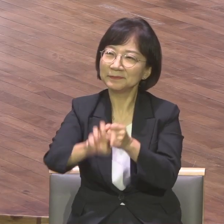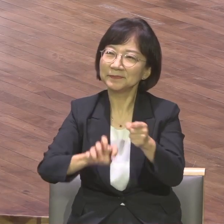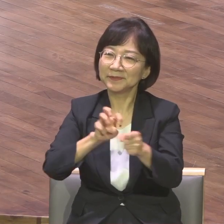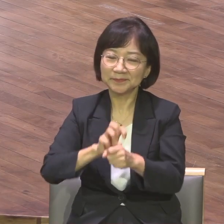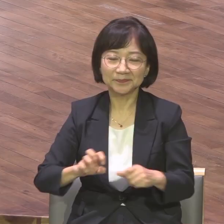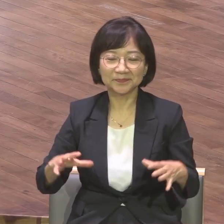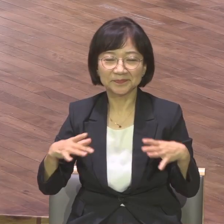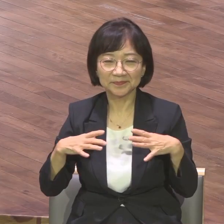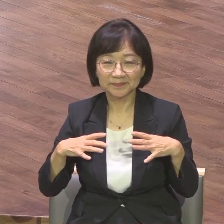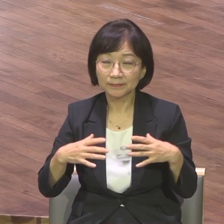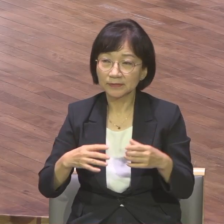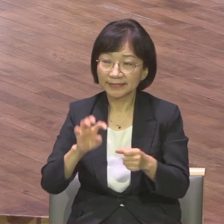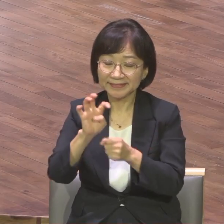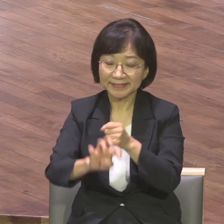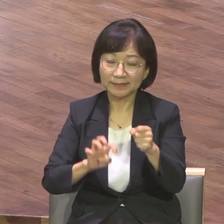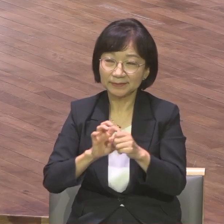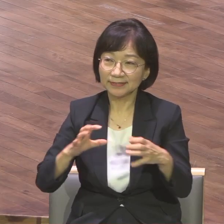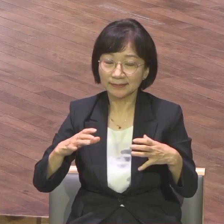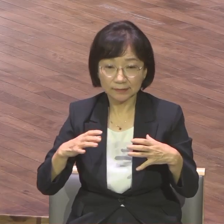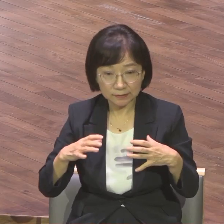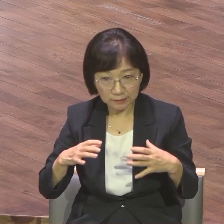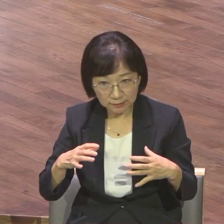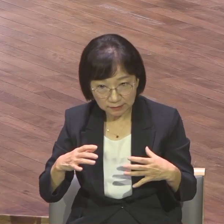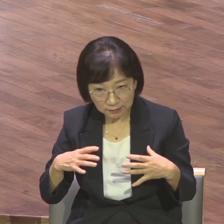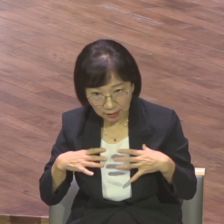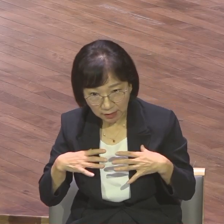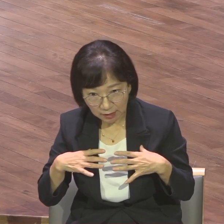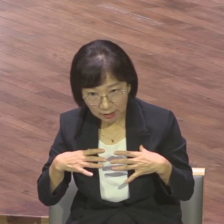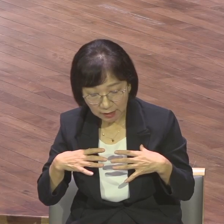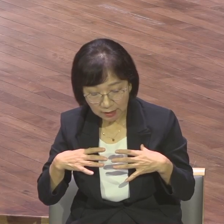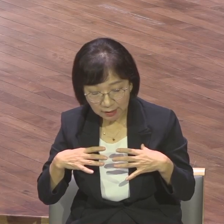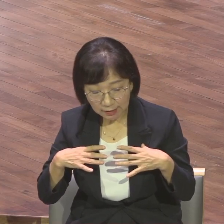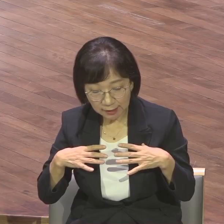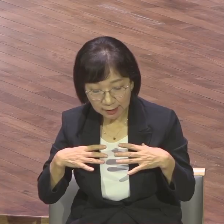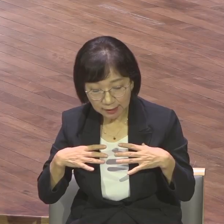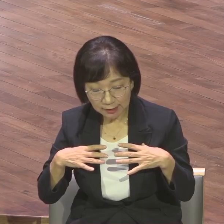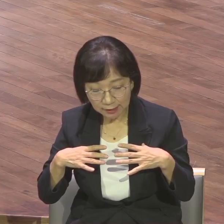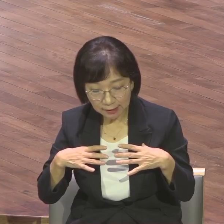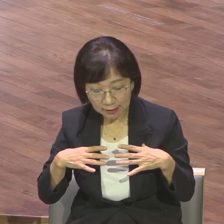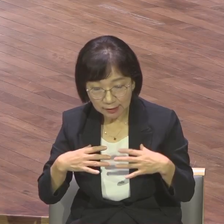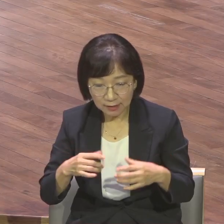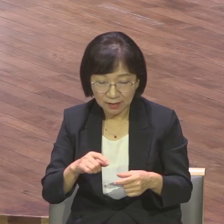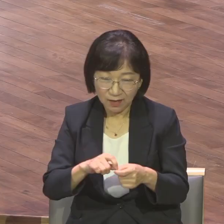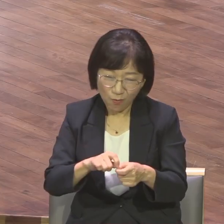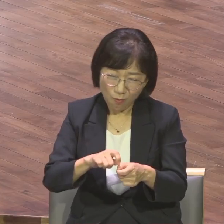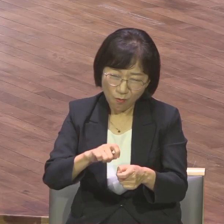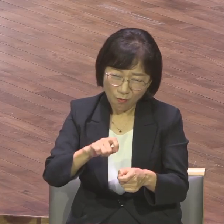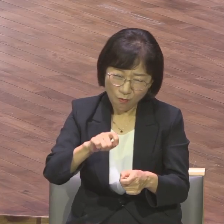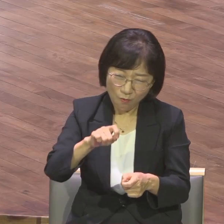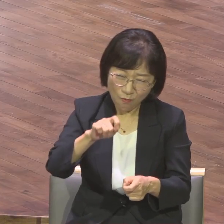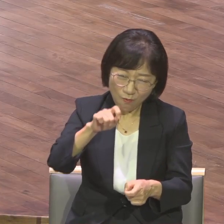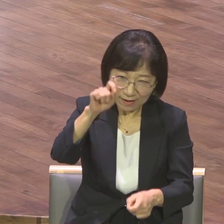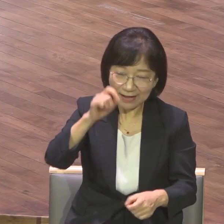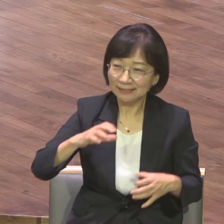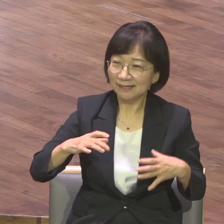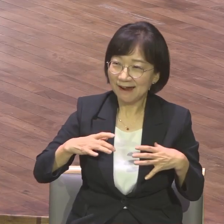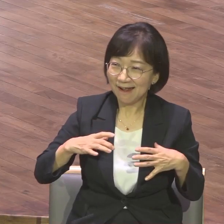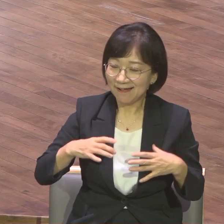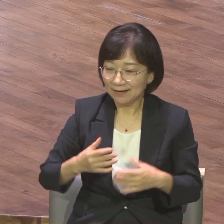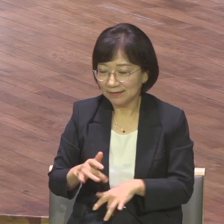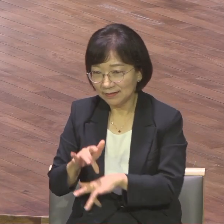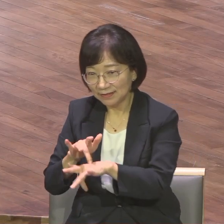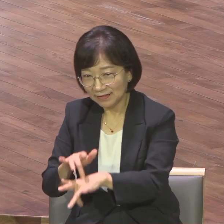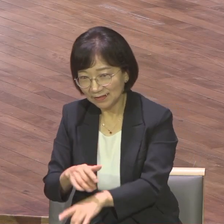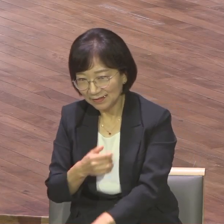30년 믿었던, 40년 믿었던, 평생 믿었던 그 연수 가지고 귀신이 눈썹하는 꽂다간 줄 아세요?